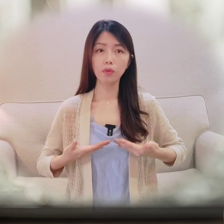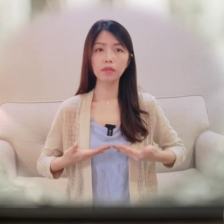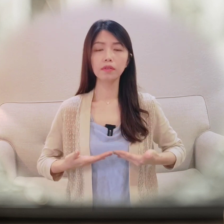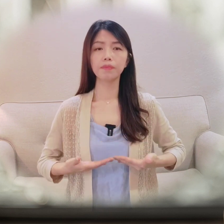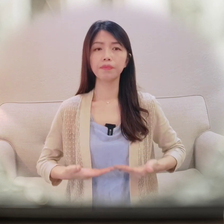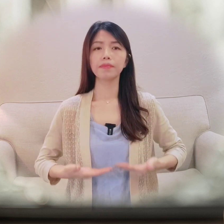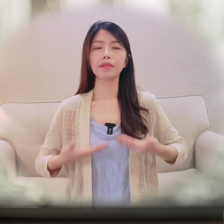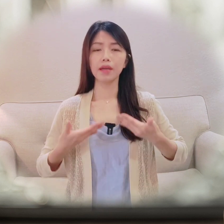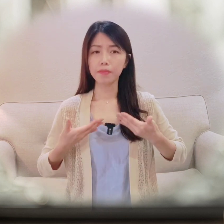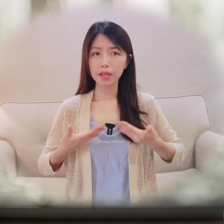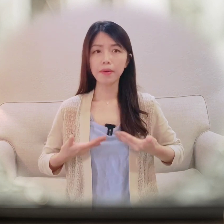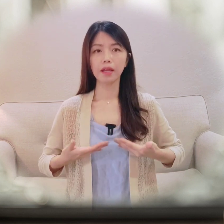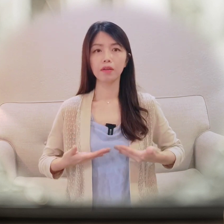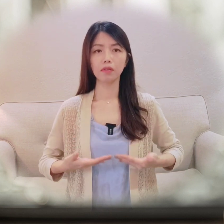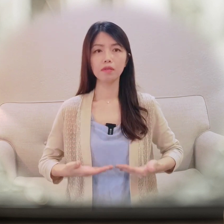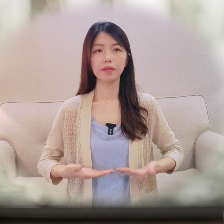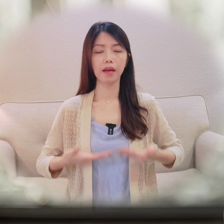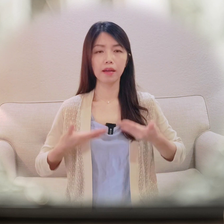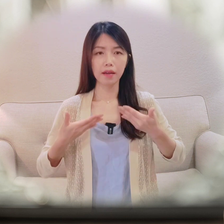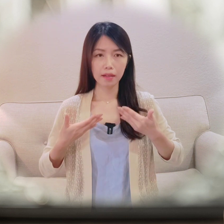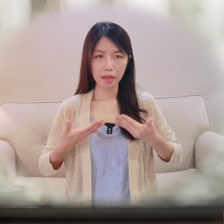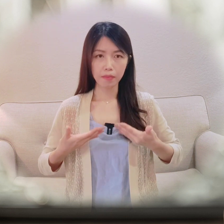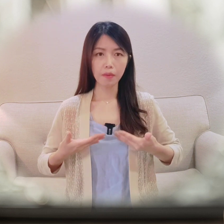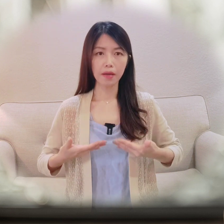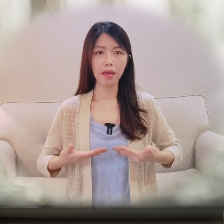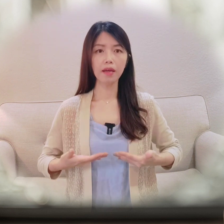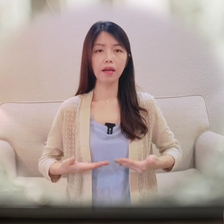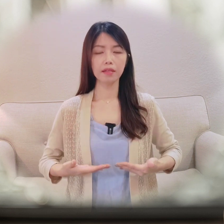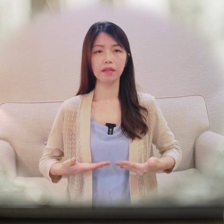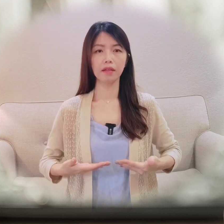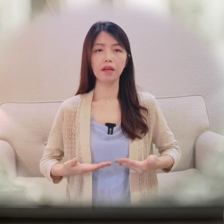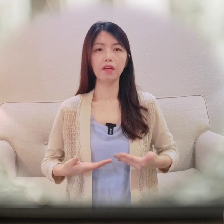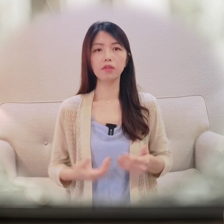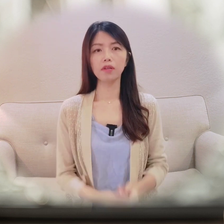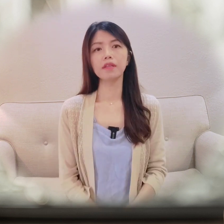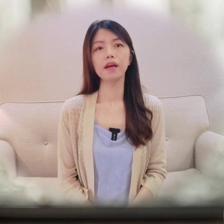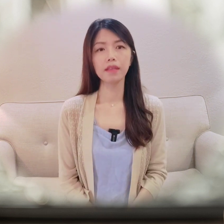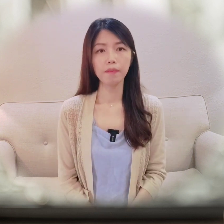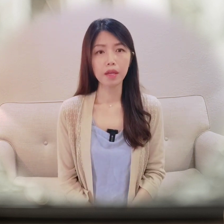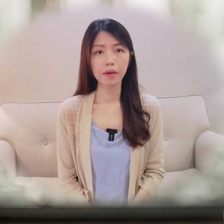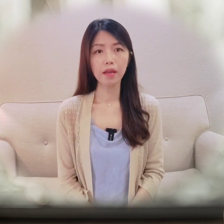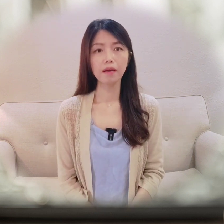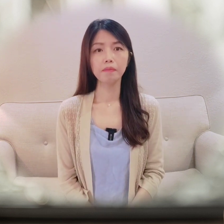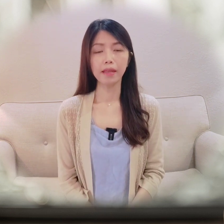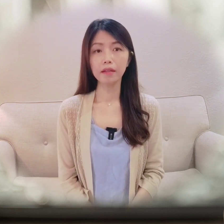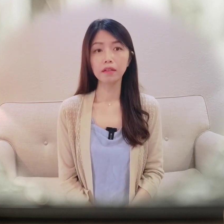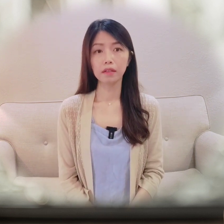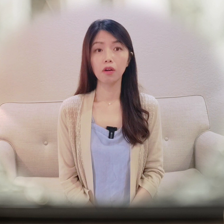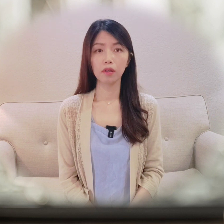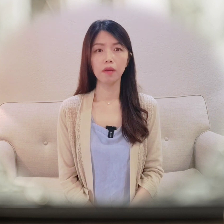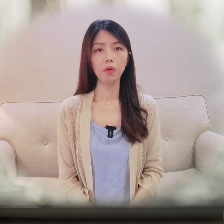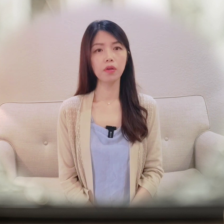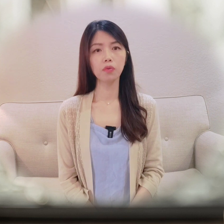차분하다 혹은 잠잠하다, 이런 뜻입니다. 잠잠하게 하시듯. 여기서는 제가 잠잠하게